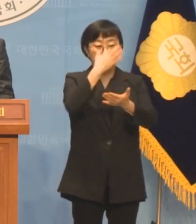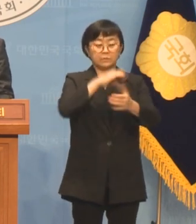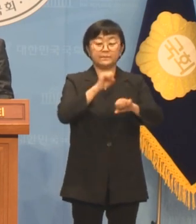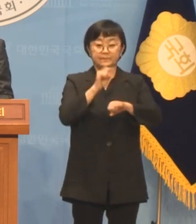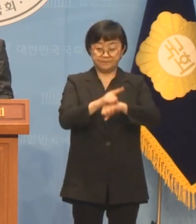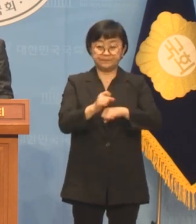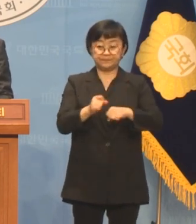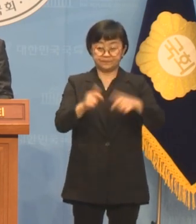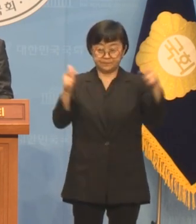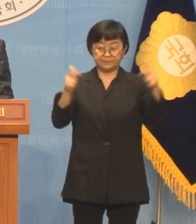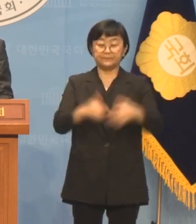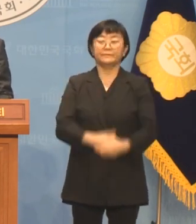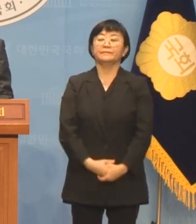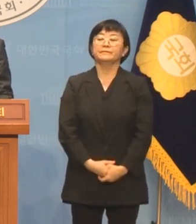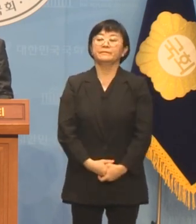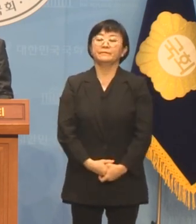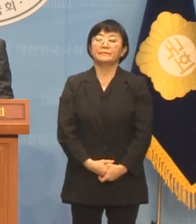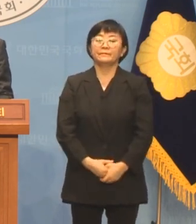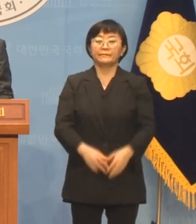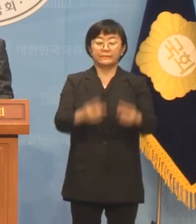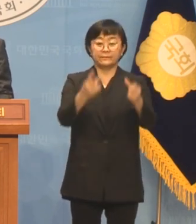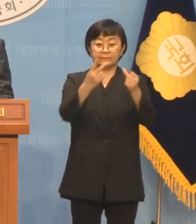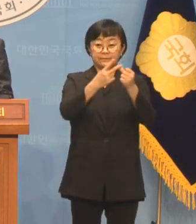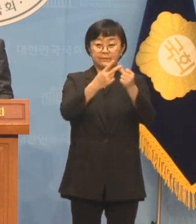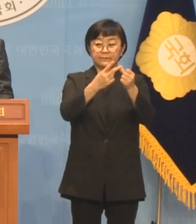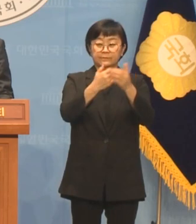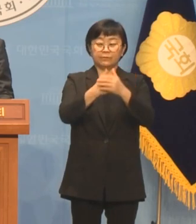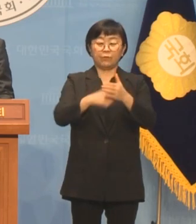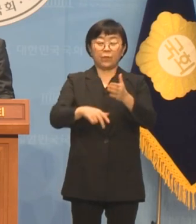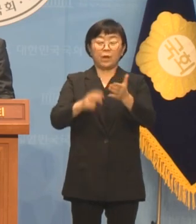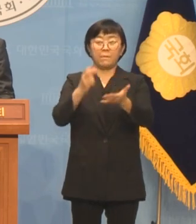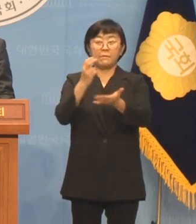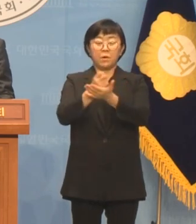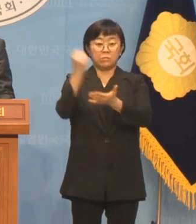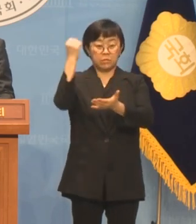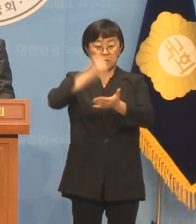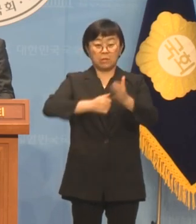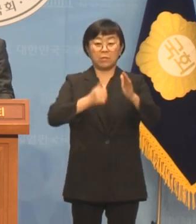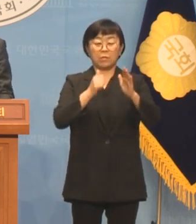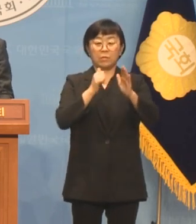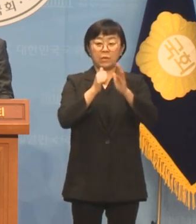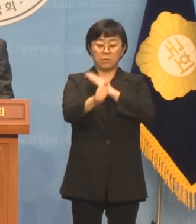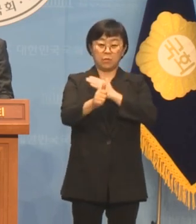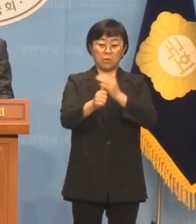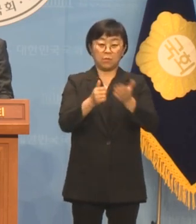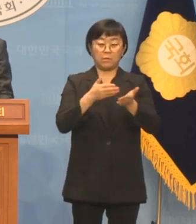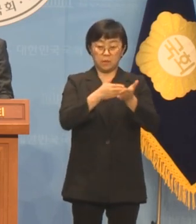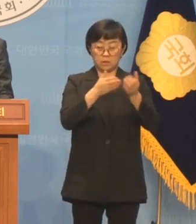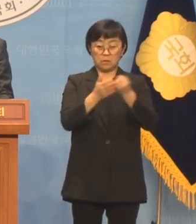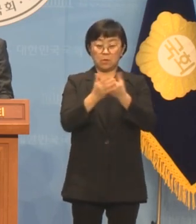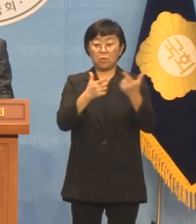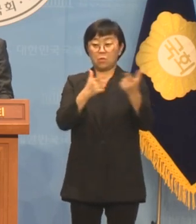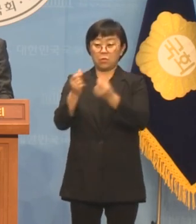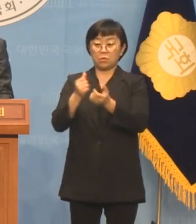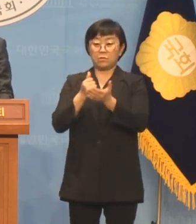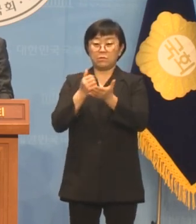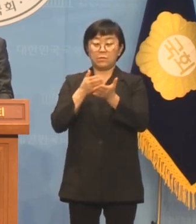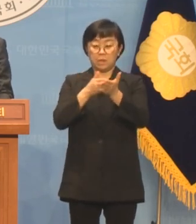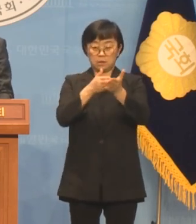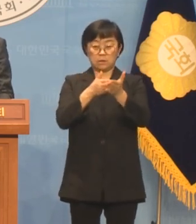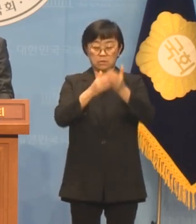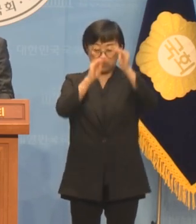효율성을 높일 수 있습니다. 둘째, 위헌 법률의 대표 발의자와 공동 발의자의